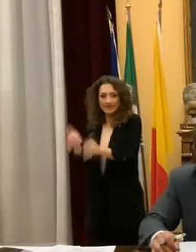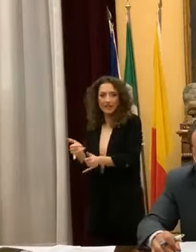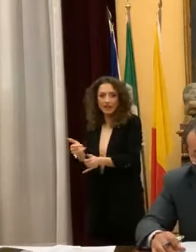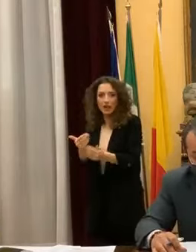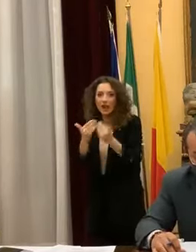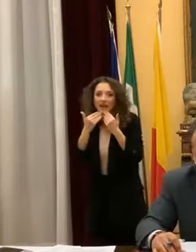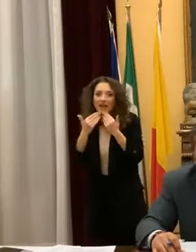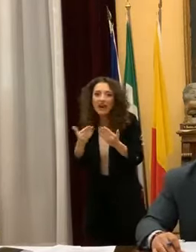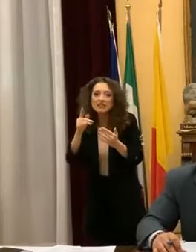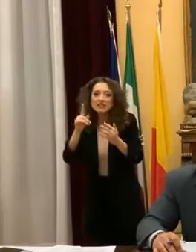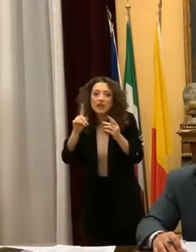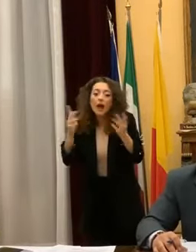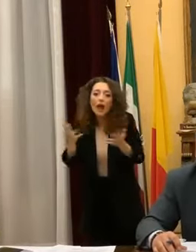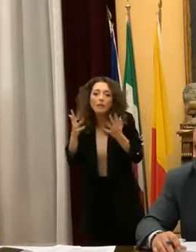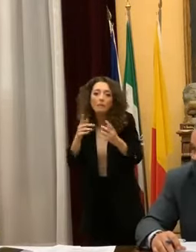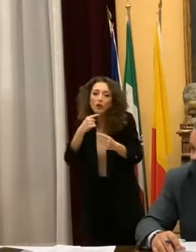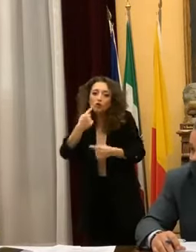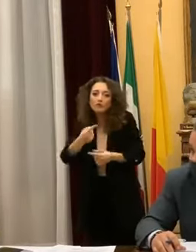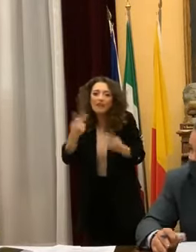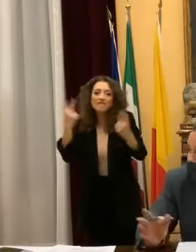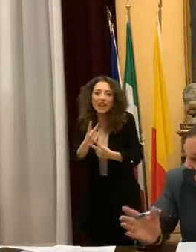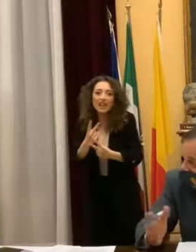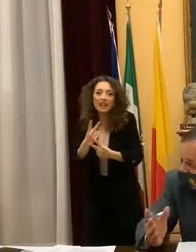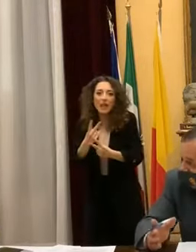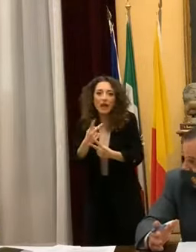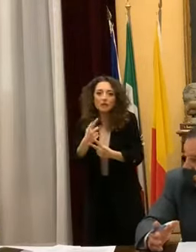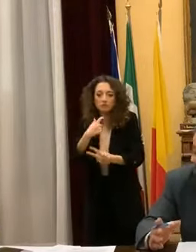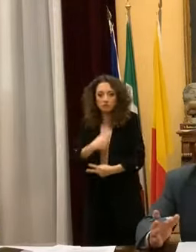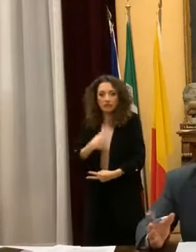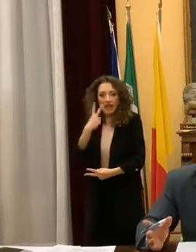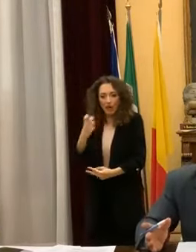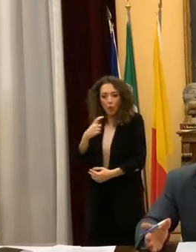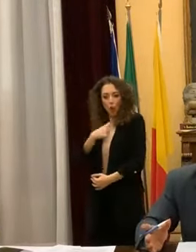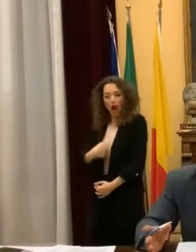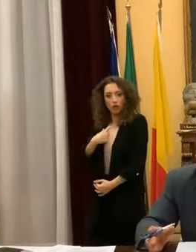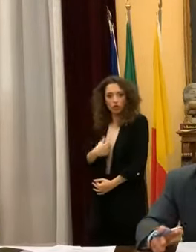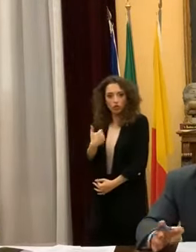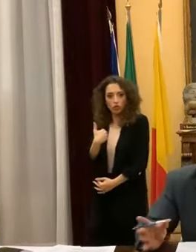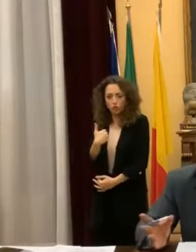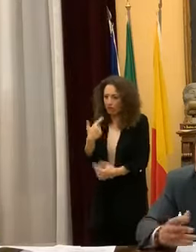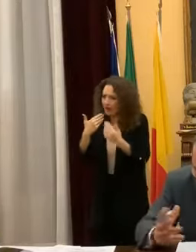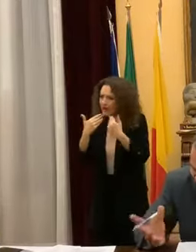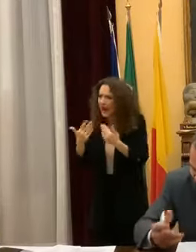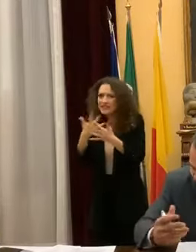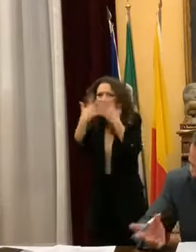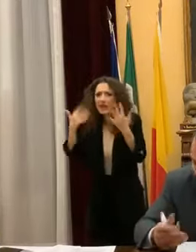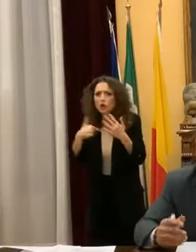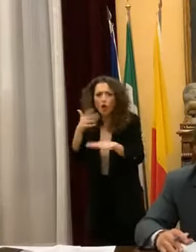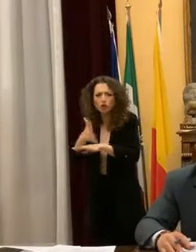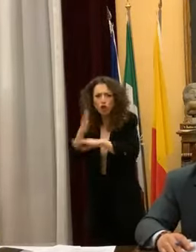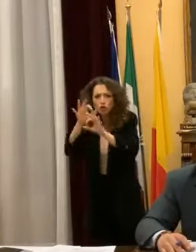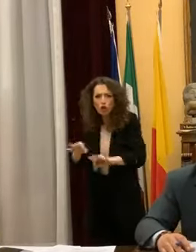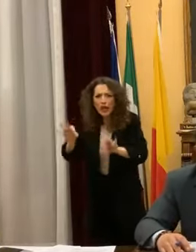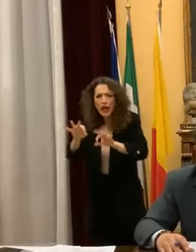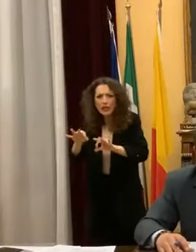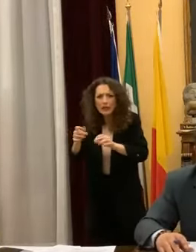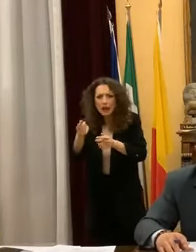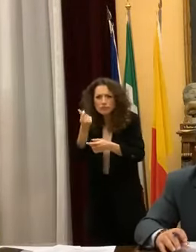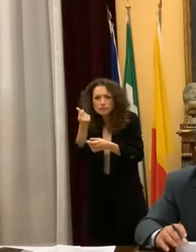l'onestà intellettuale, ci mancava pure. Chiarito. Grazie che hai chiarito che io non c'entro niente con l'operazione dei 10 milioni